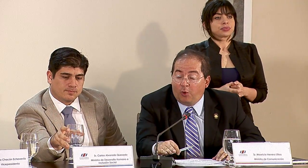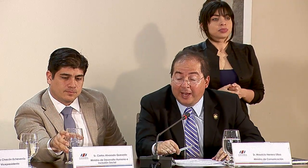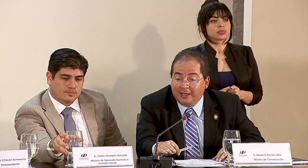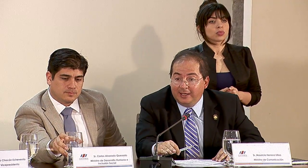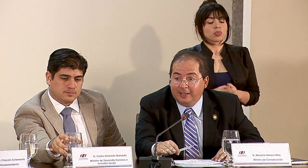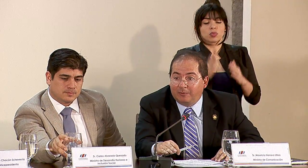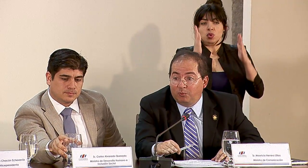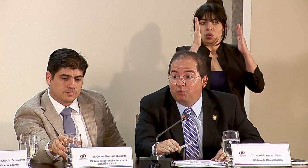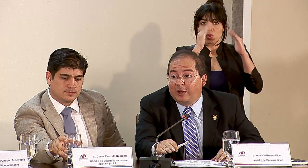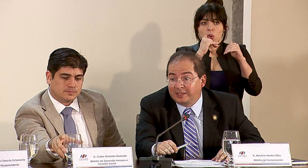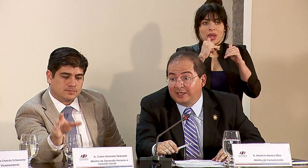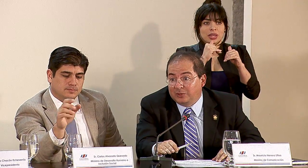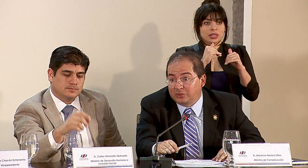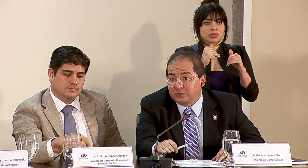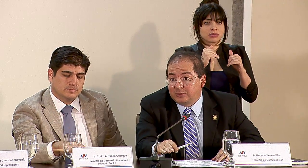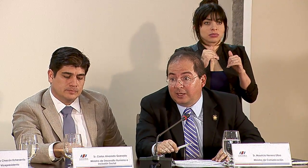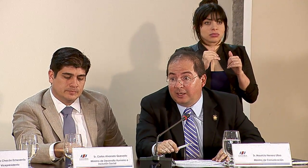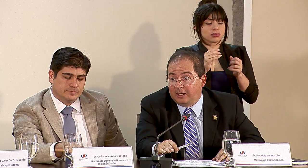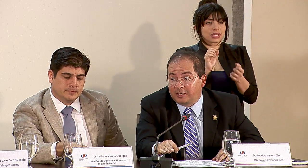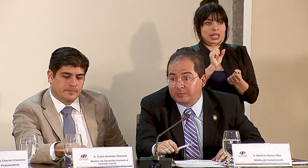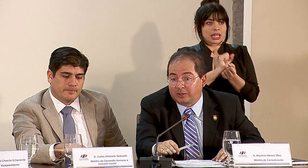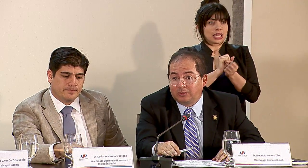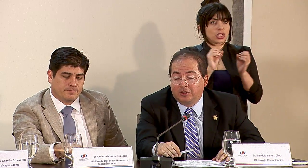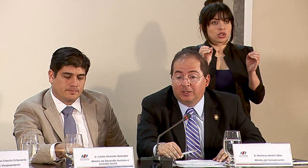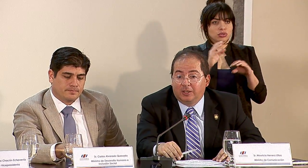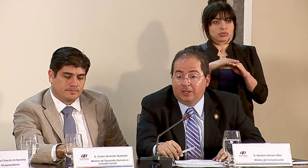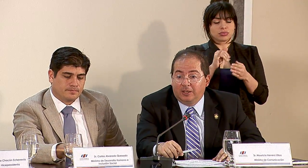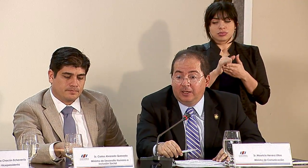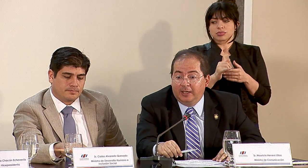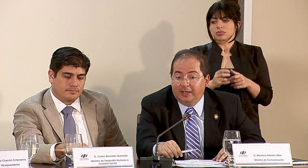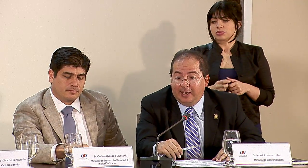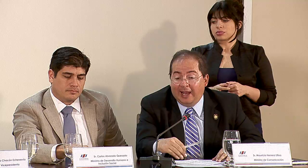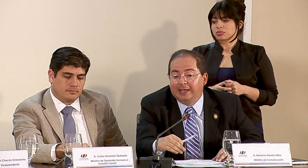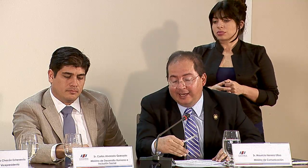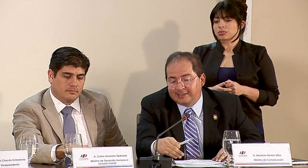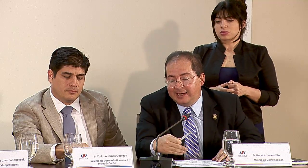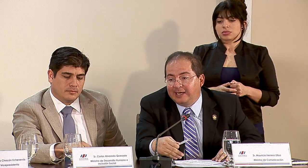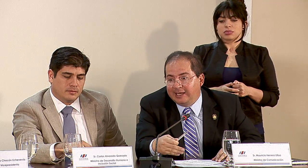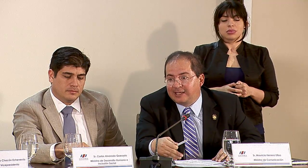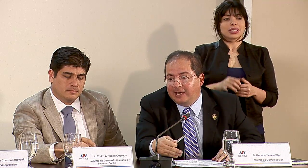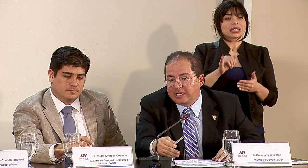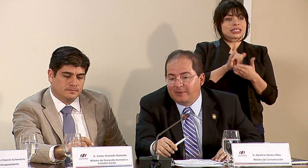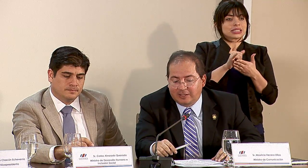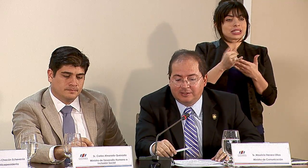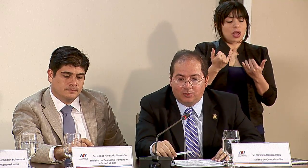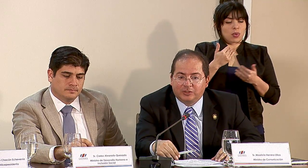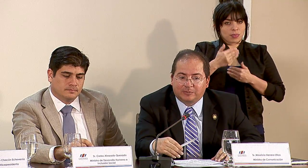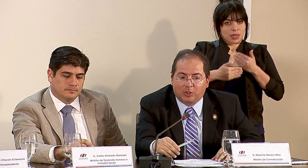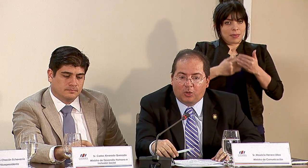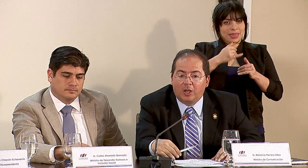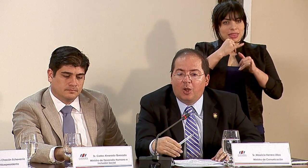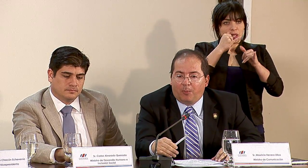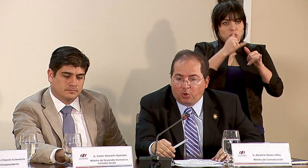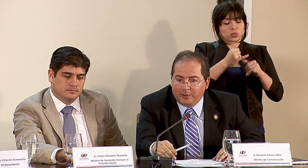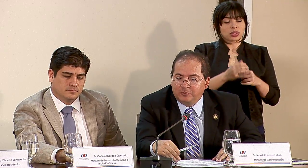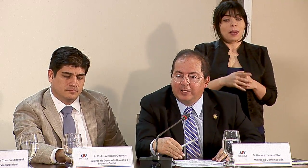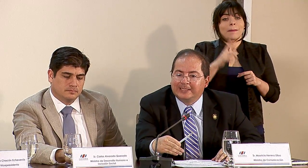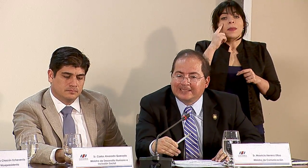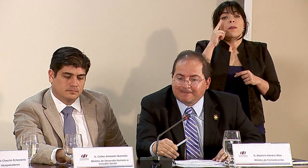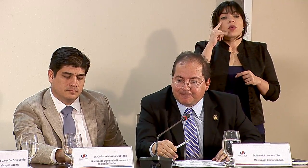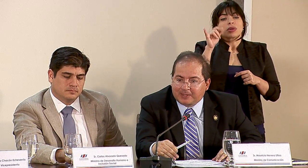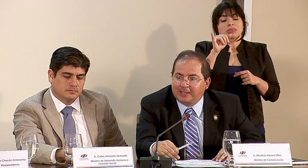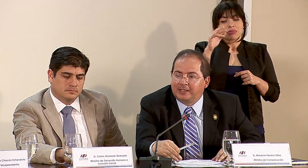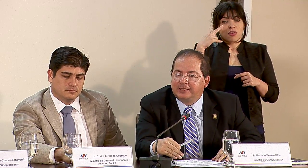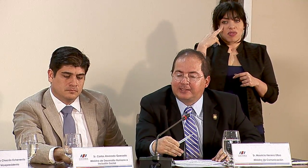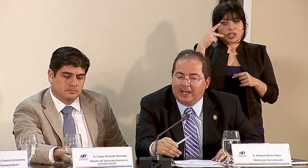No hay detenidos al respecto. Están en trámite esas denuncias, pero por lo mismo